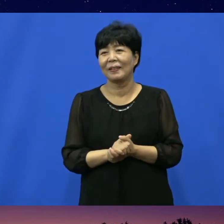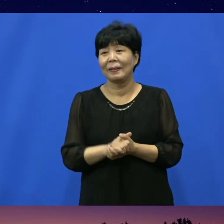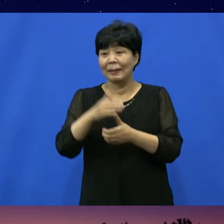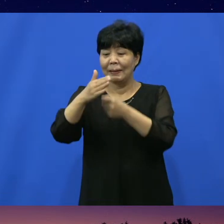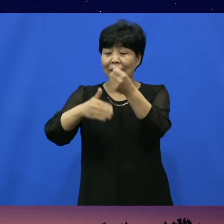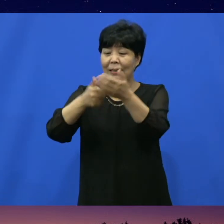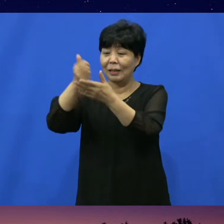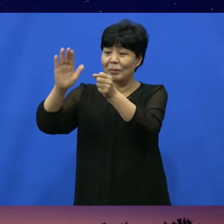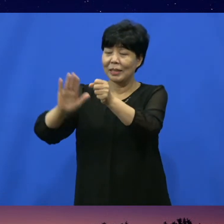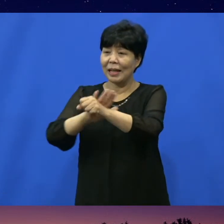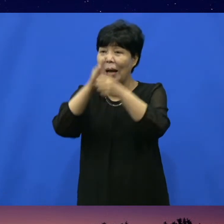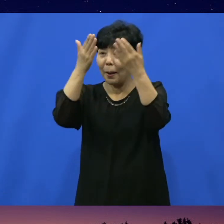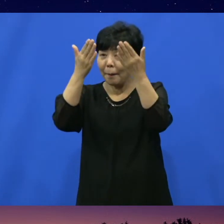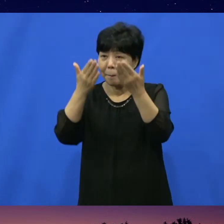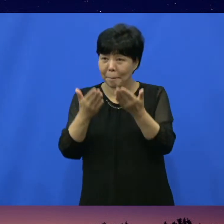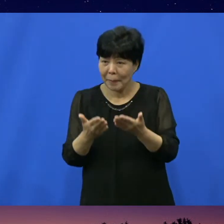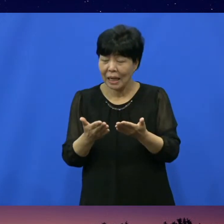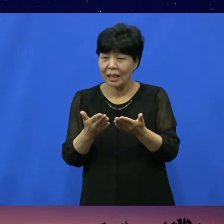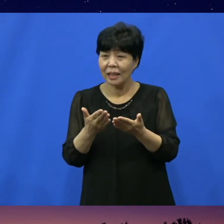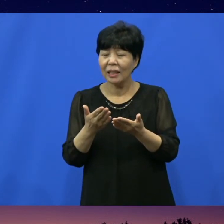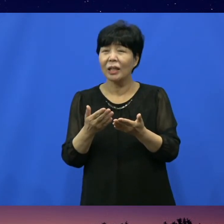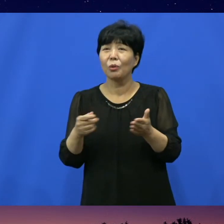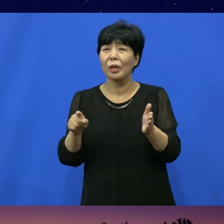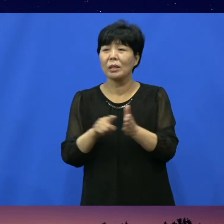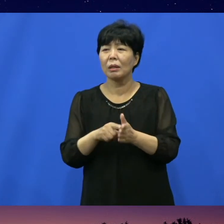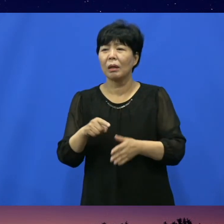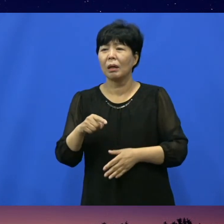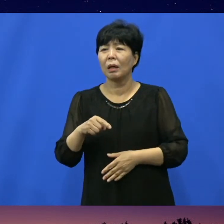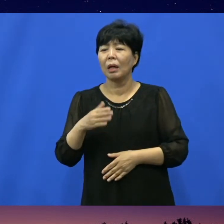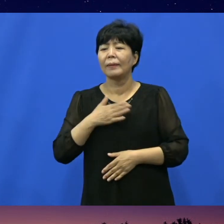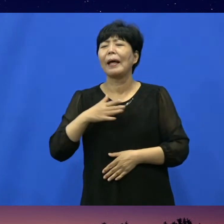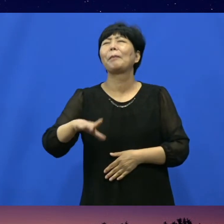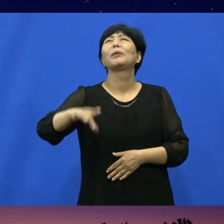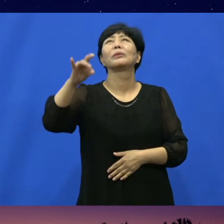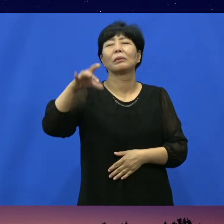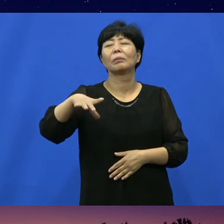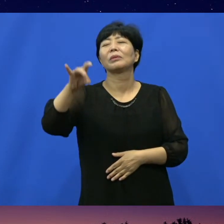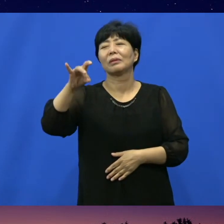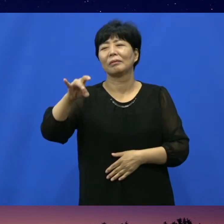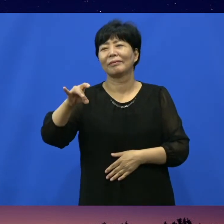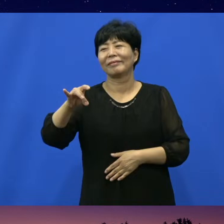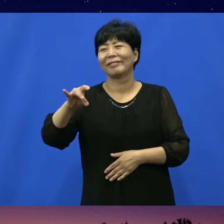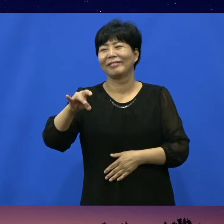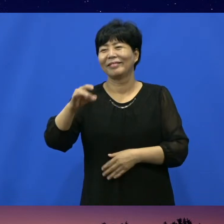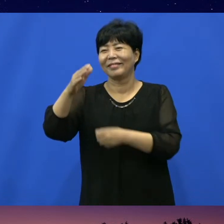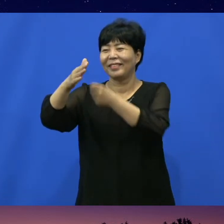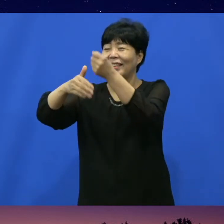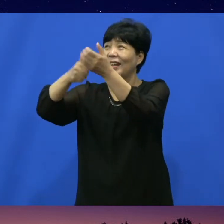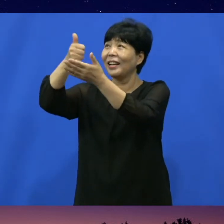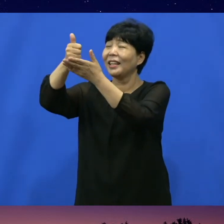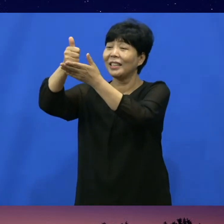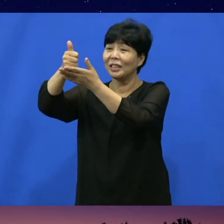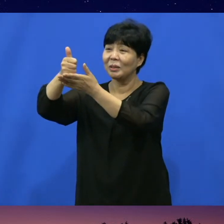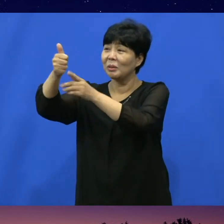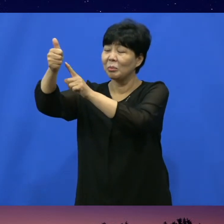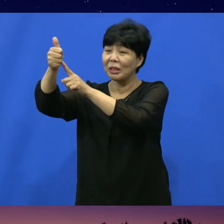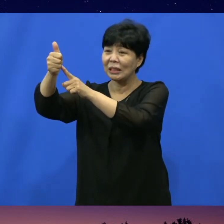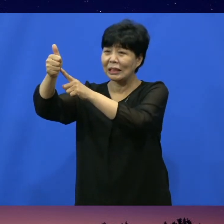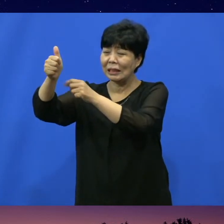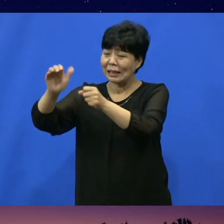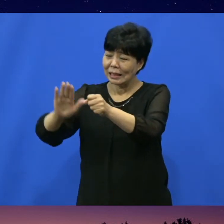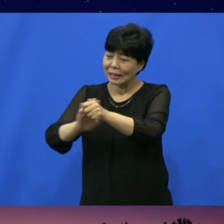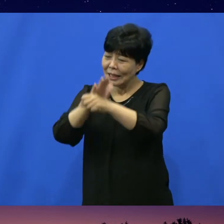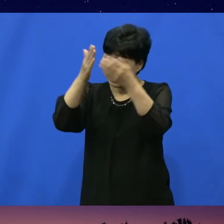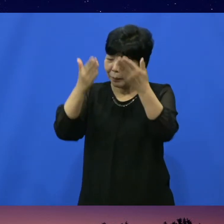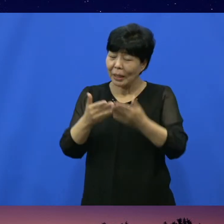하나님의 사랑을 받는 데는 둘째가 라면 서로갈 정도가 되어야 된다는 거죠. 하나님은 적극적으로 당신의 사랑을 원하는 자들을 좋아하세요.